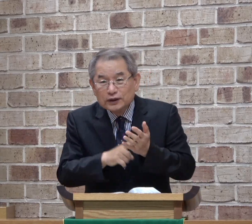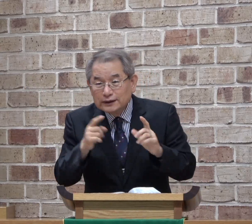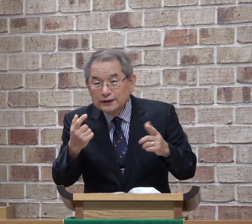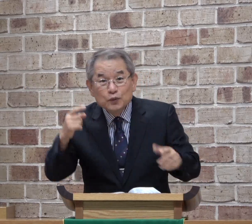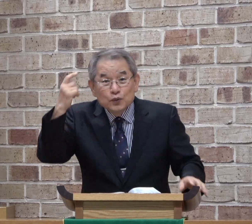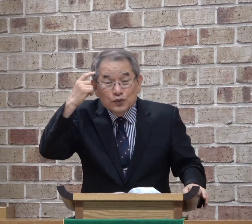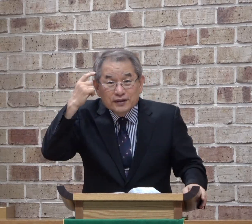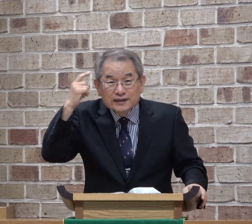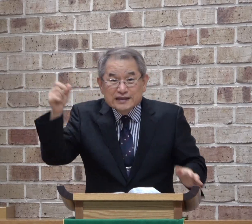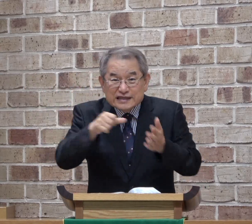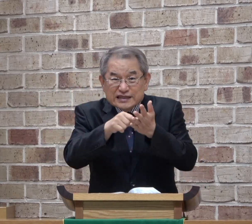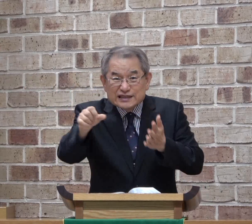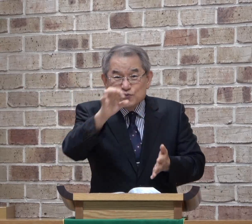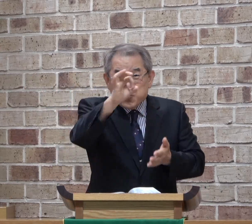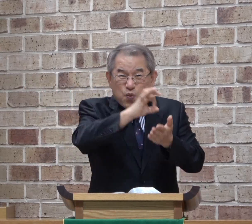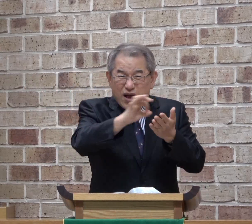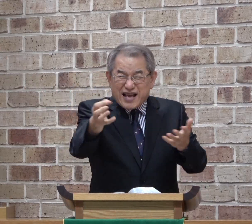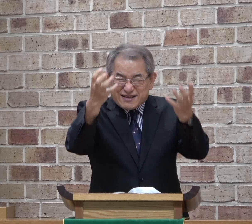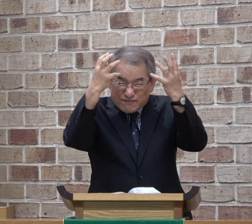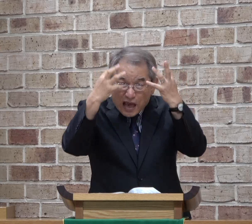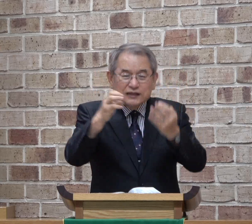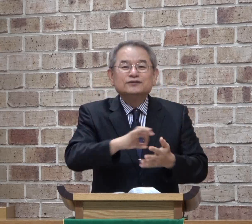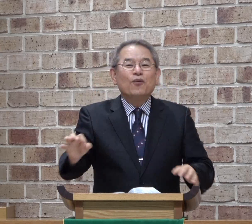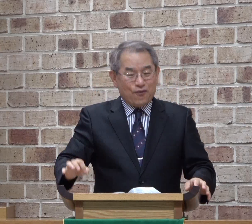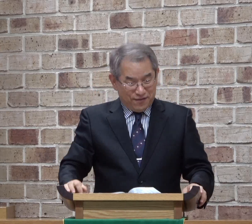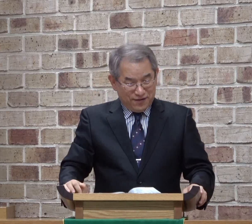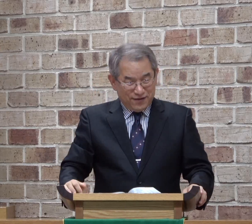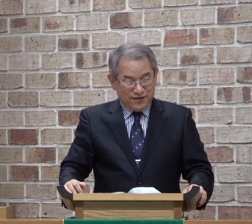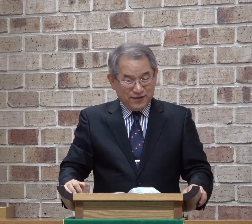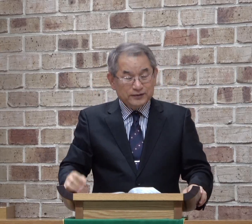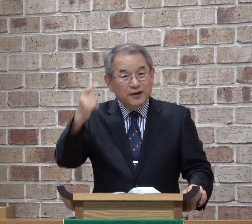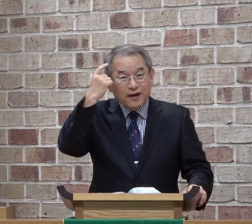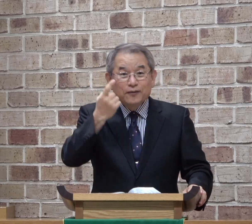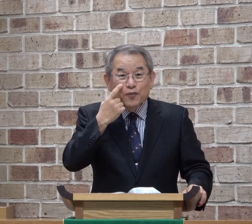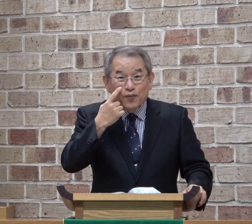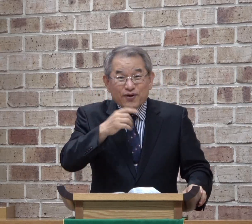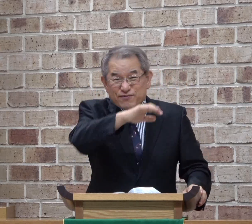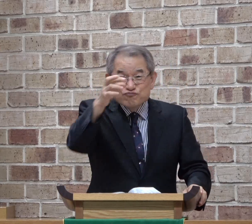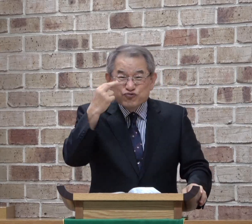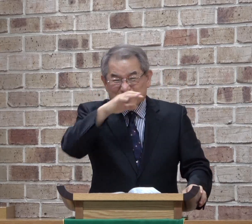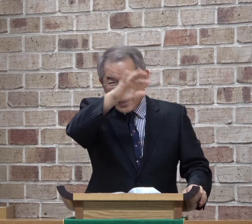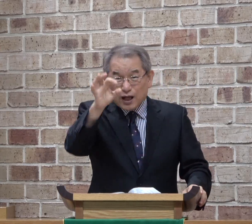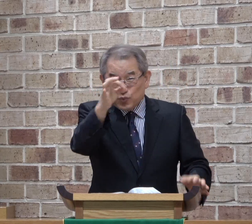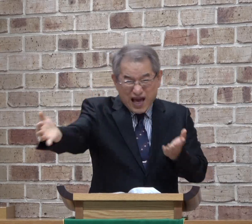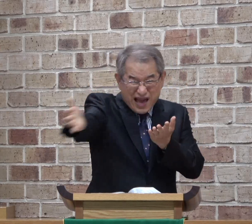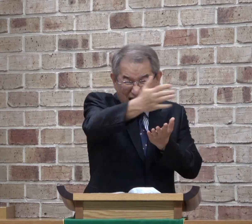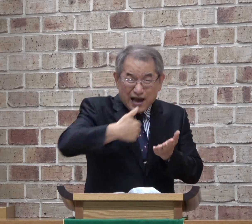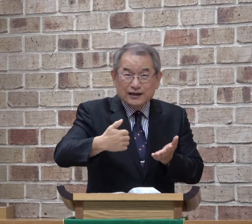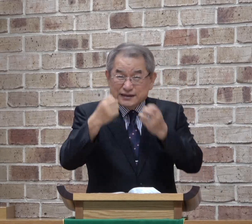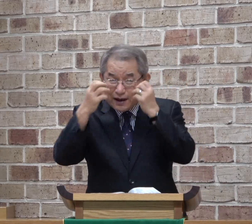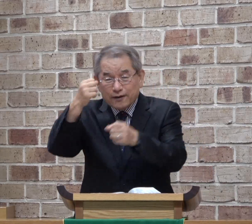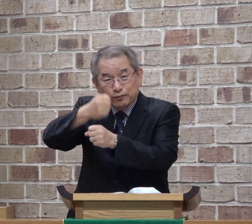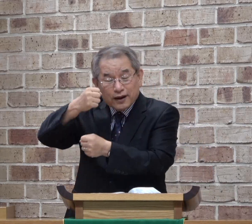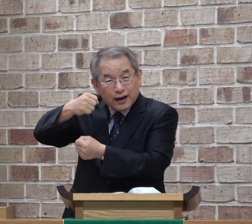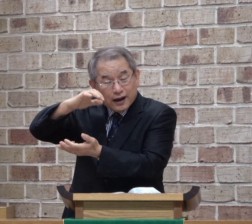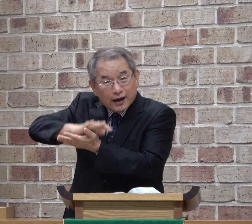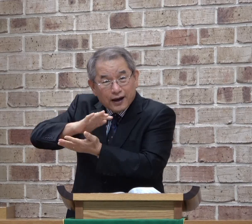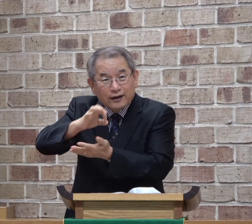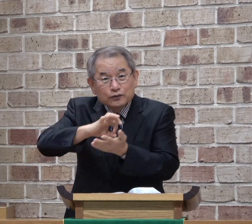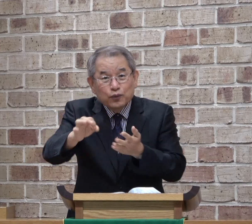그러나 오래전부터 저렇게 사용하던 저 지폐를 없앤다는 건 쉬운 일이 아닙니다. 그렇다면 그 많은 이미